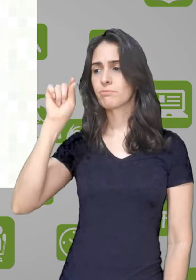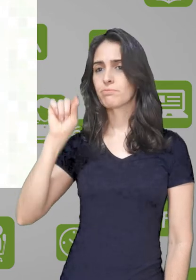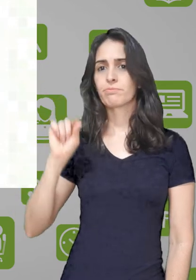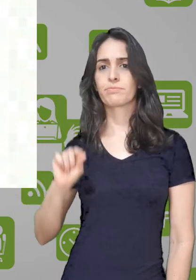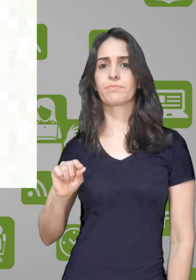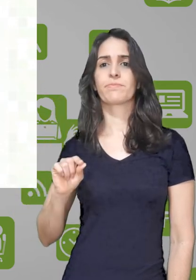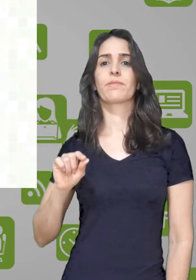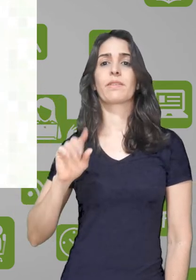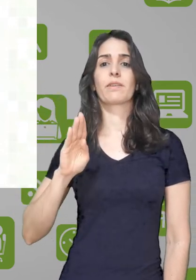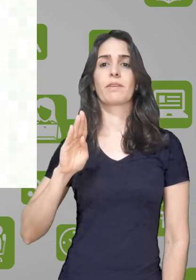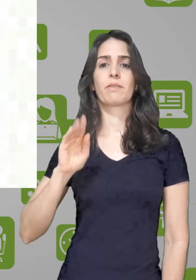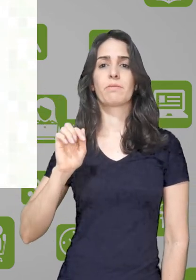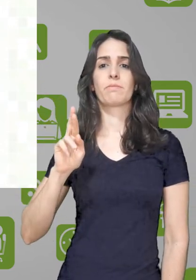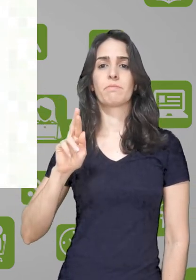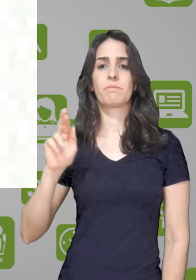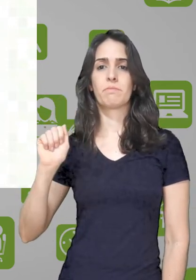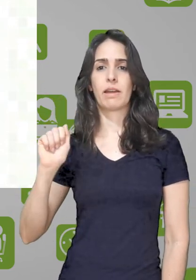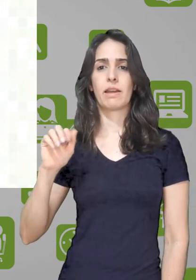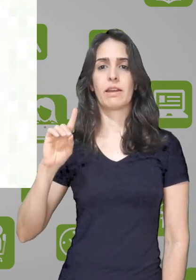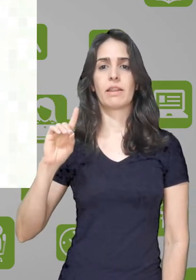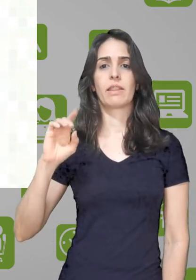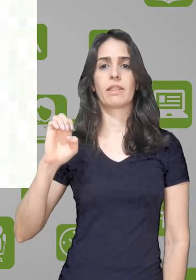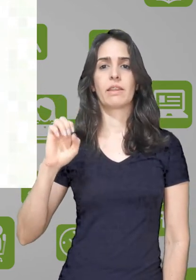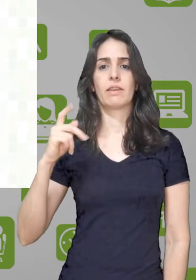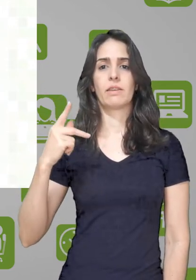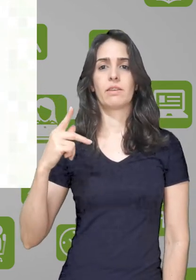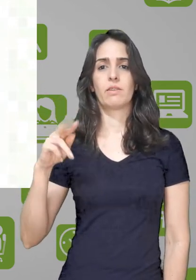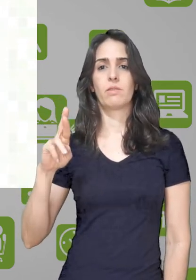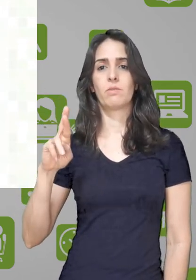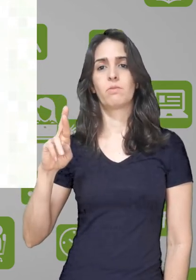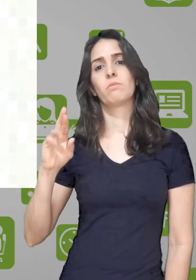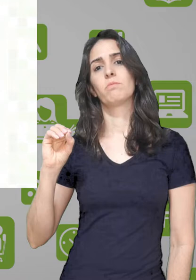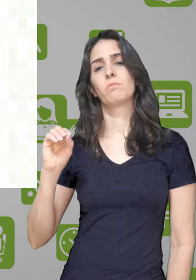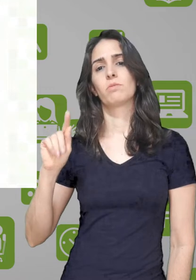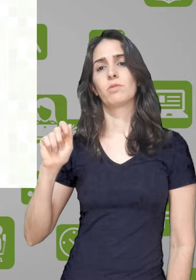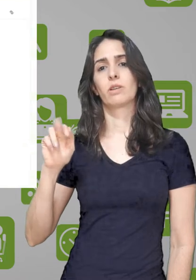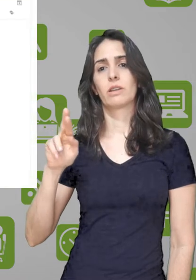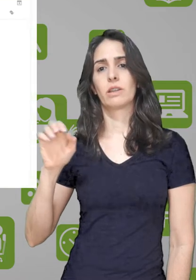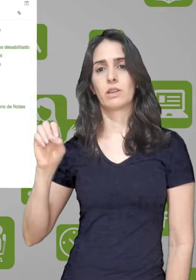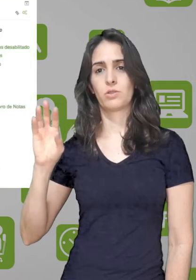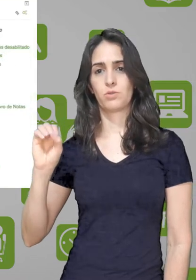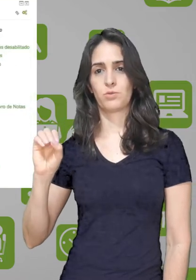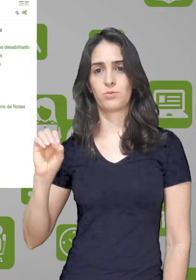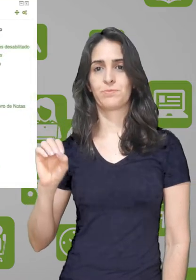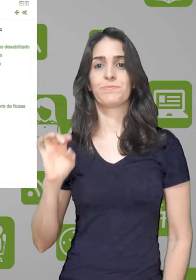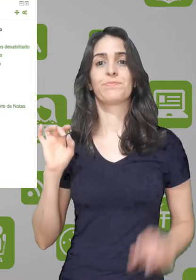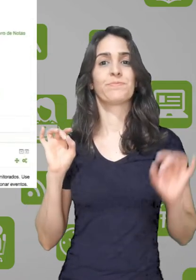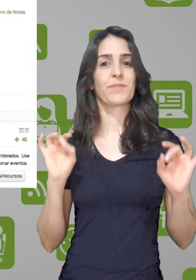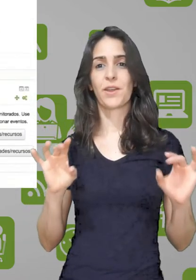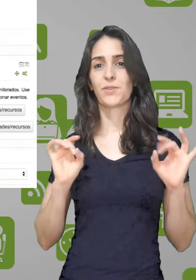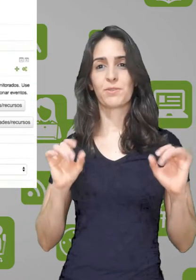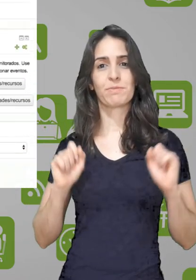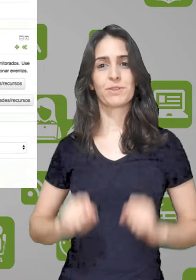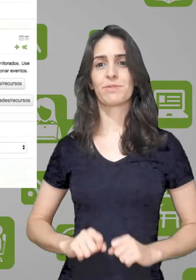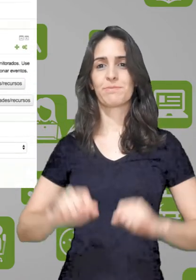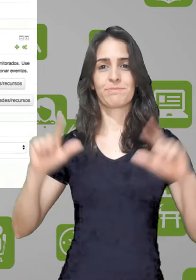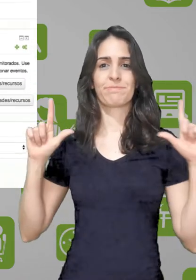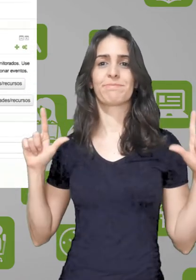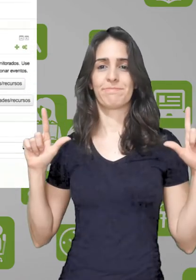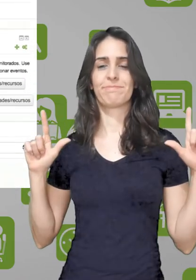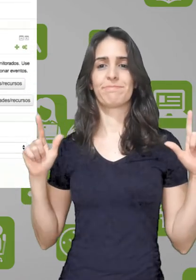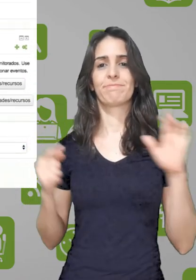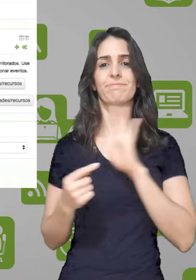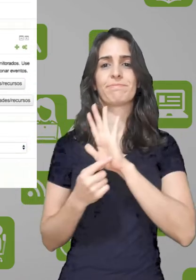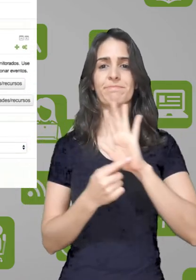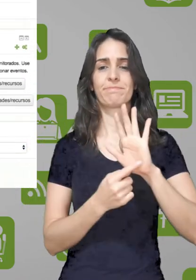E vou escolher o bloco barra de progresso. Feito isso, o bloco